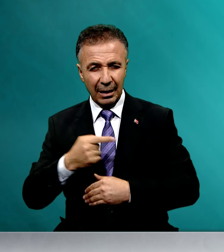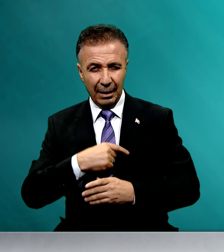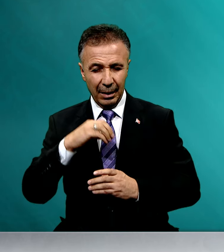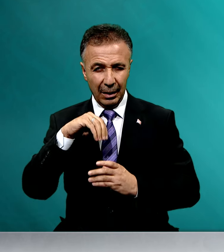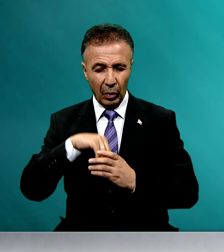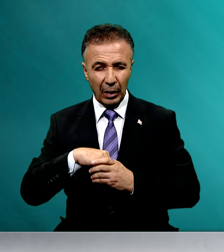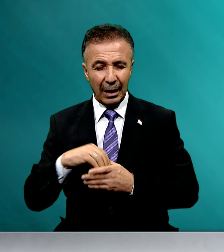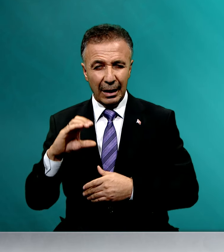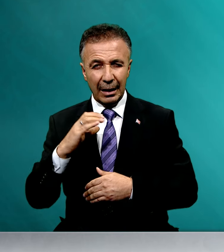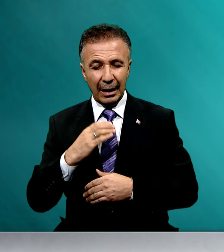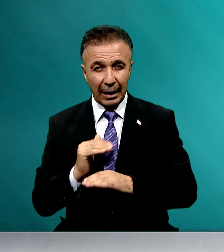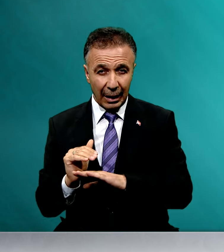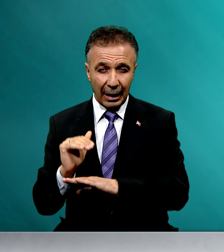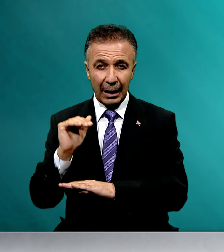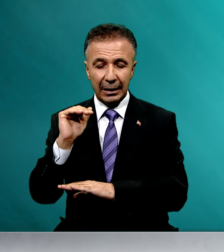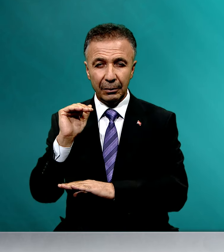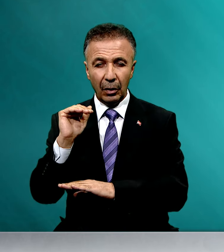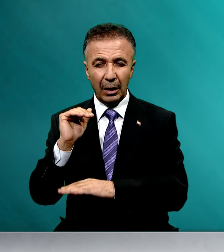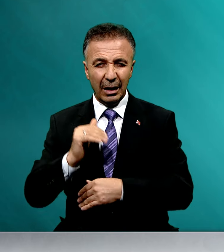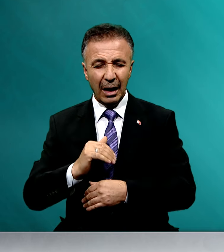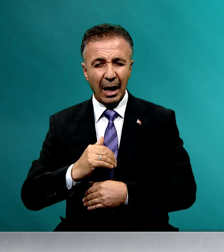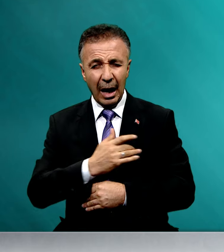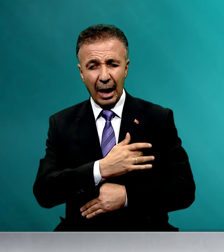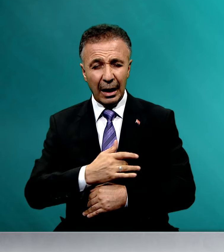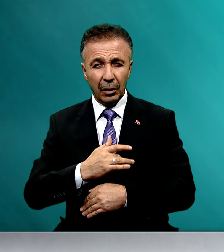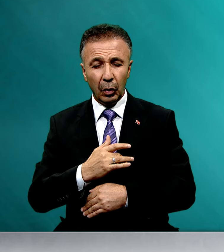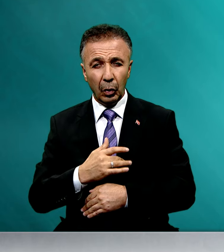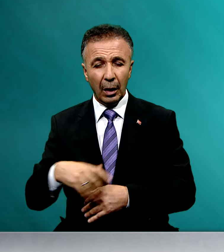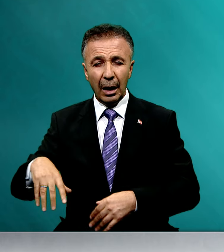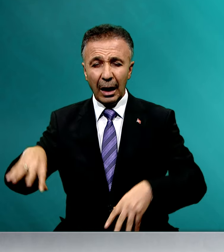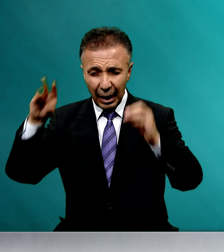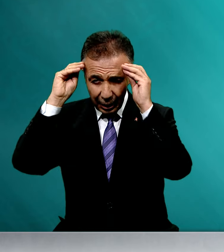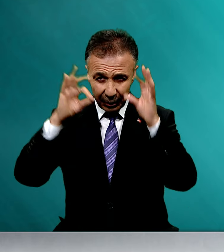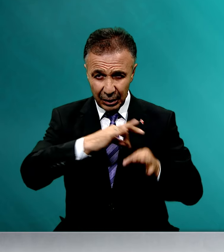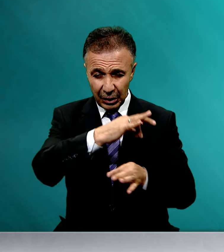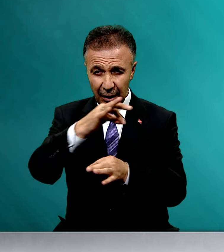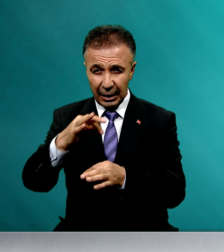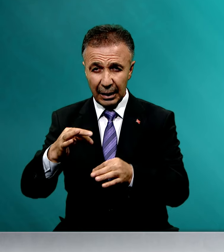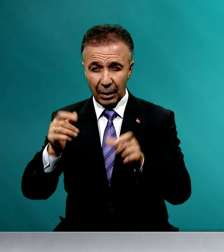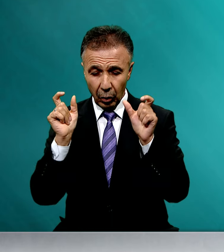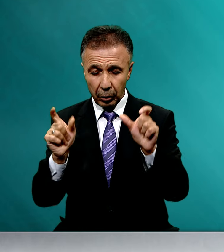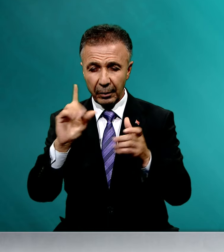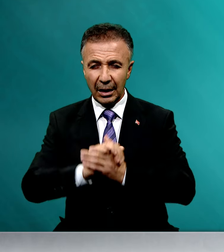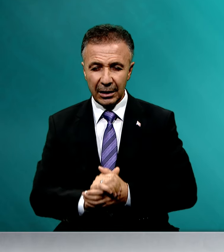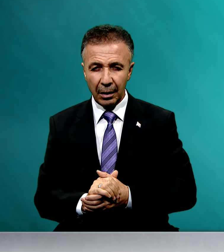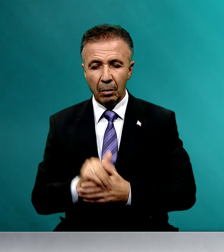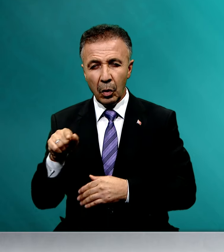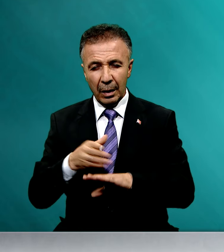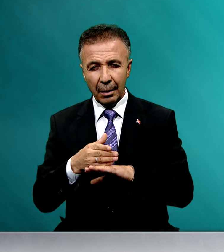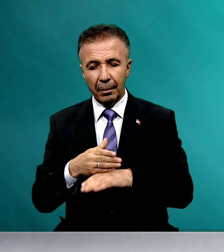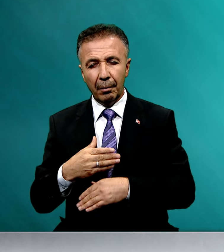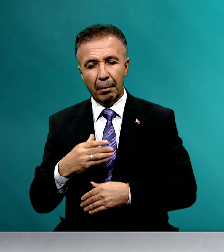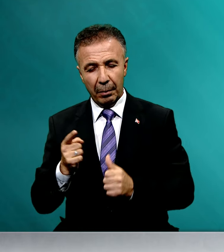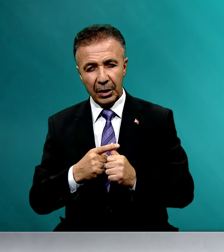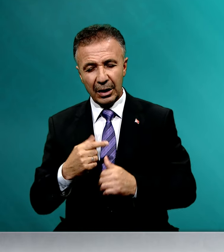tutan Anadolu irfanına sahip çıkalım. Bu vesileyle başta Hazreti Hüseyin Efendimiz